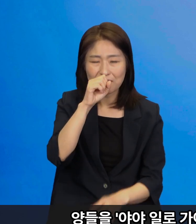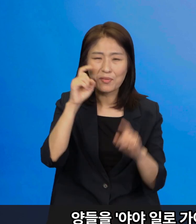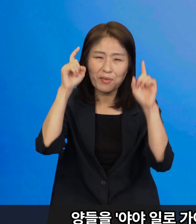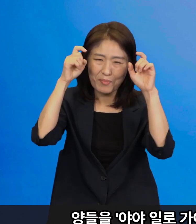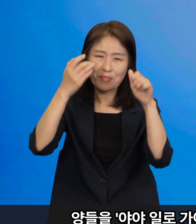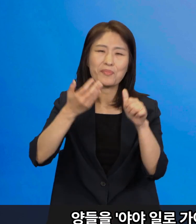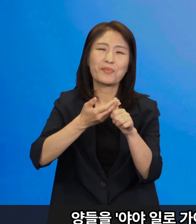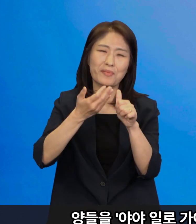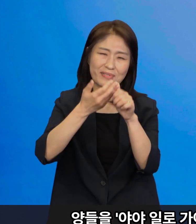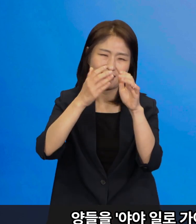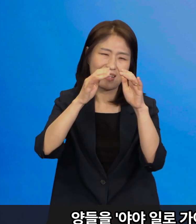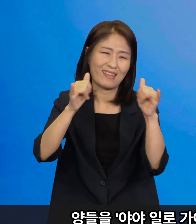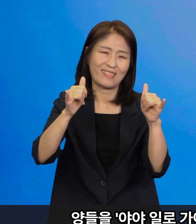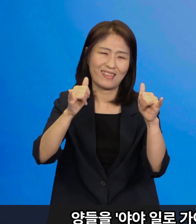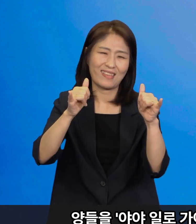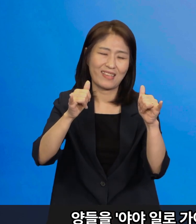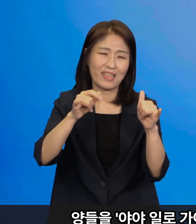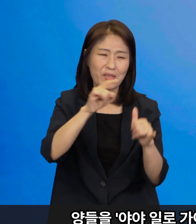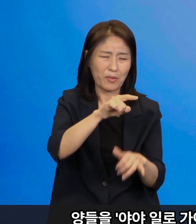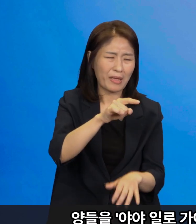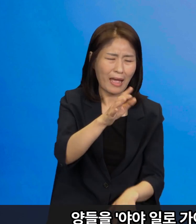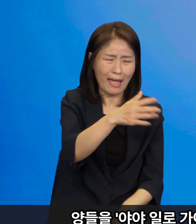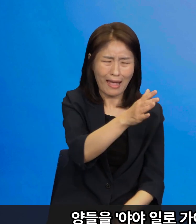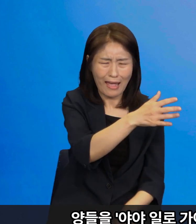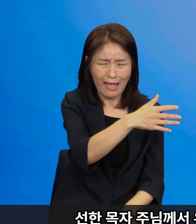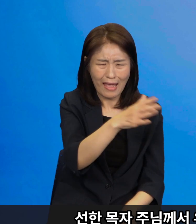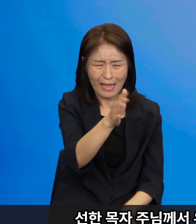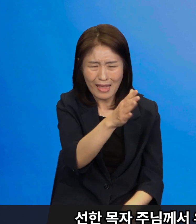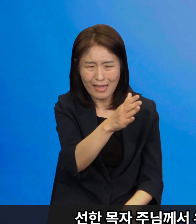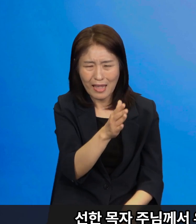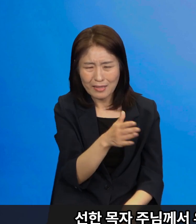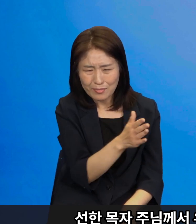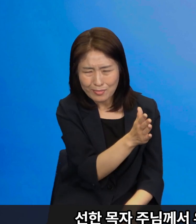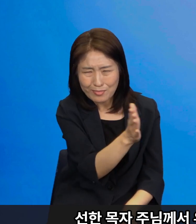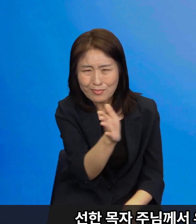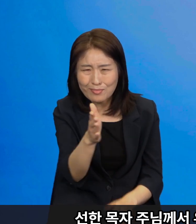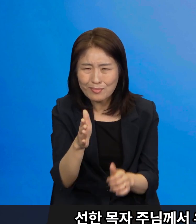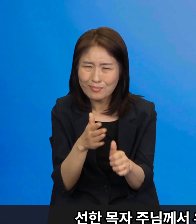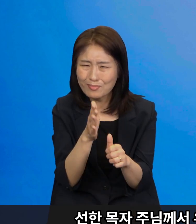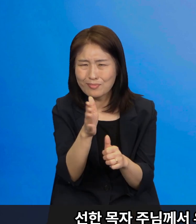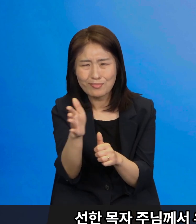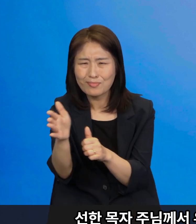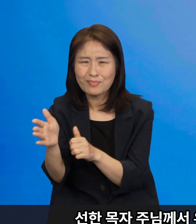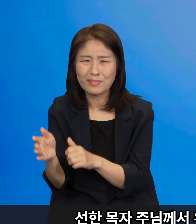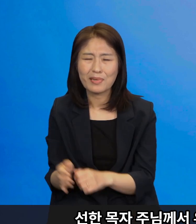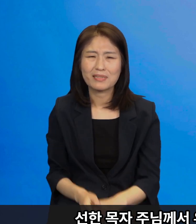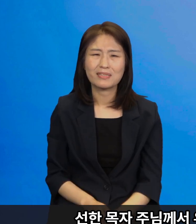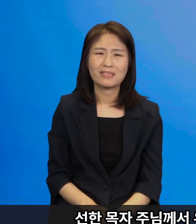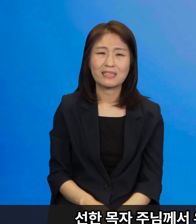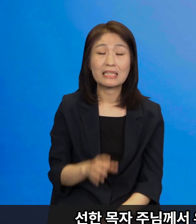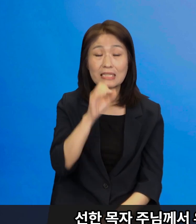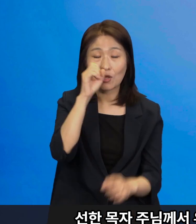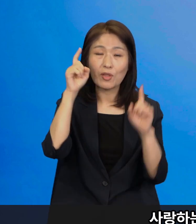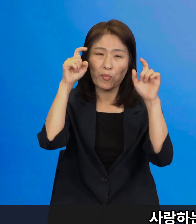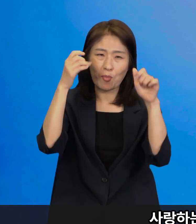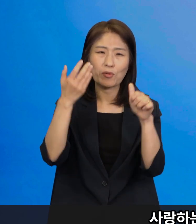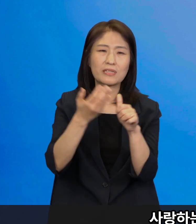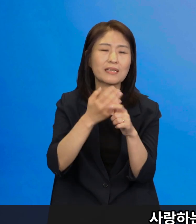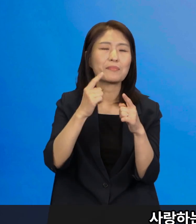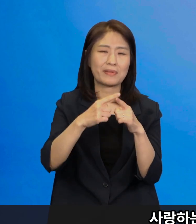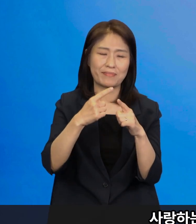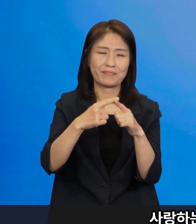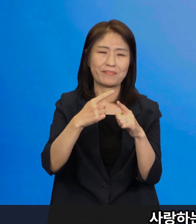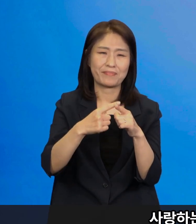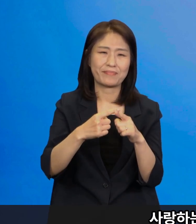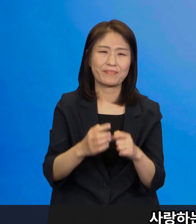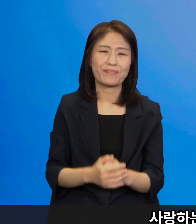양들을 야야 일로 가야 돼, 일로 가야 돼. 야 거기 아니야, 야. 선한 목자 주님께서 우리를 그렇게 인도하시는 거예요. 사랑하는